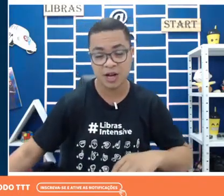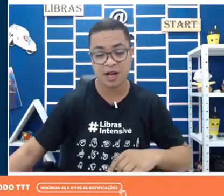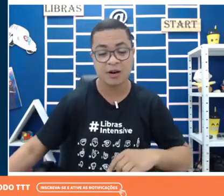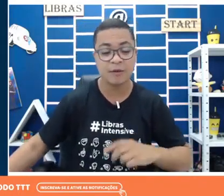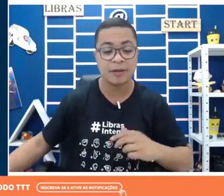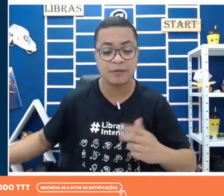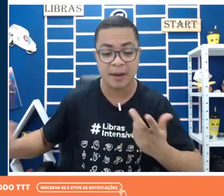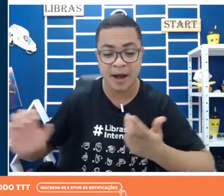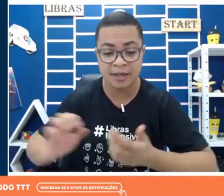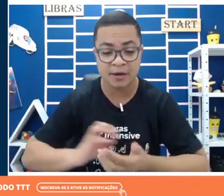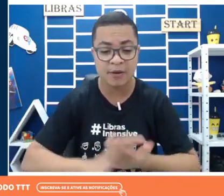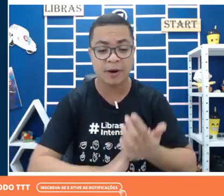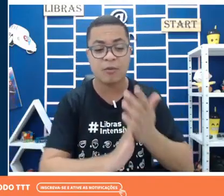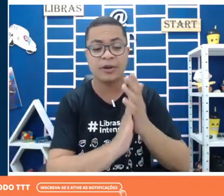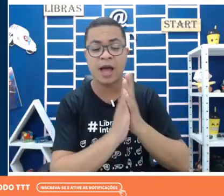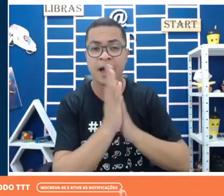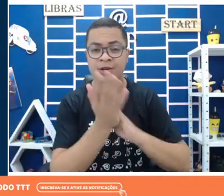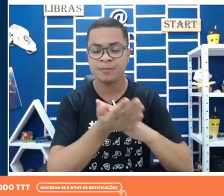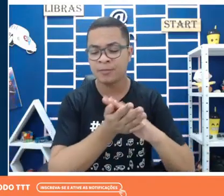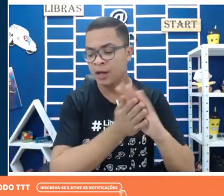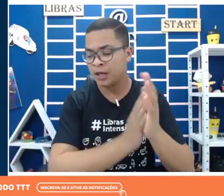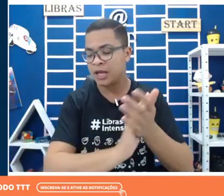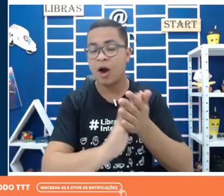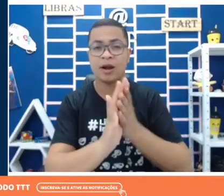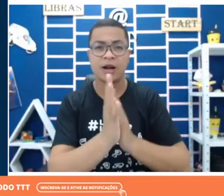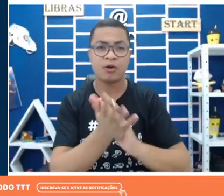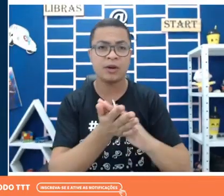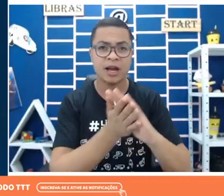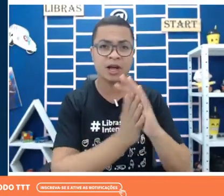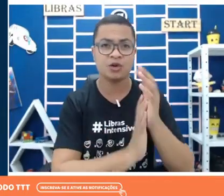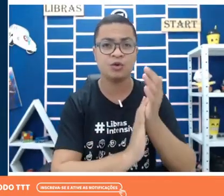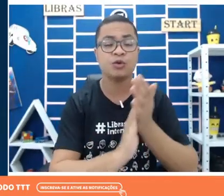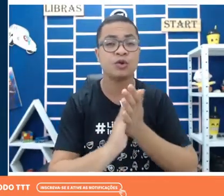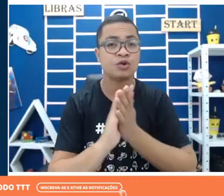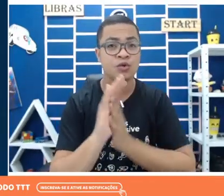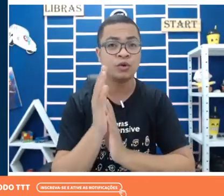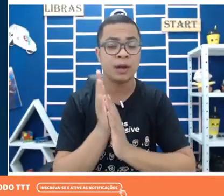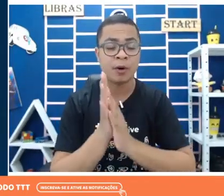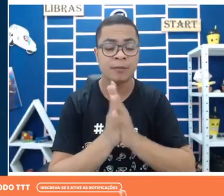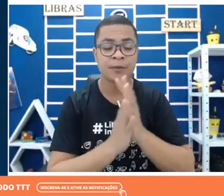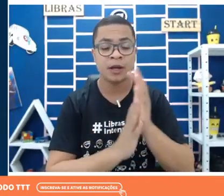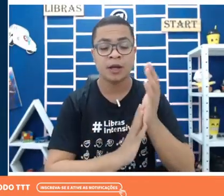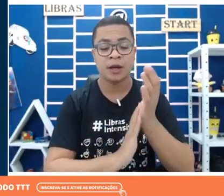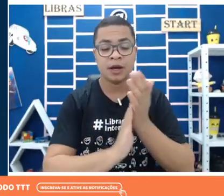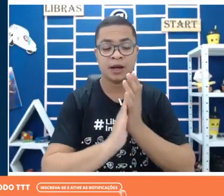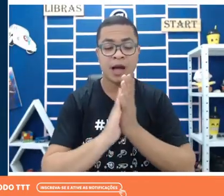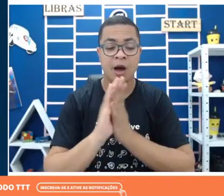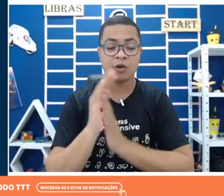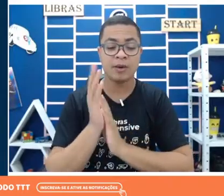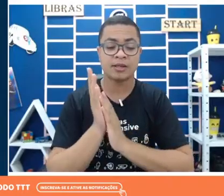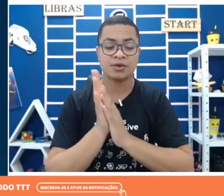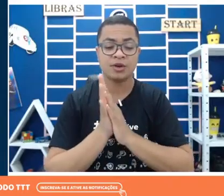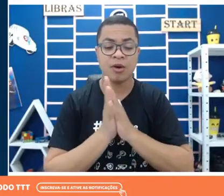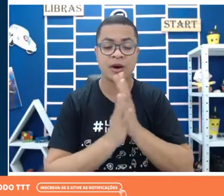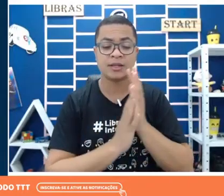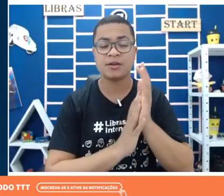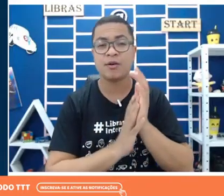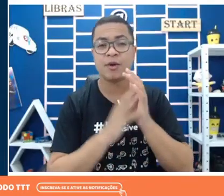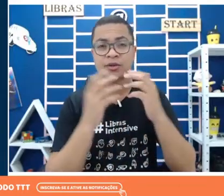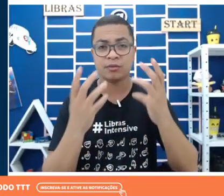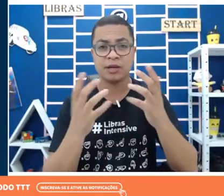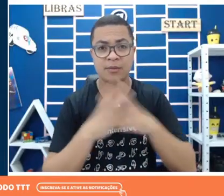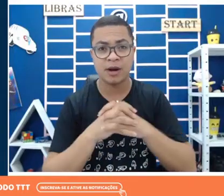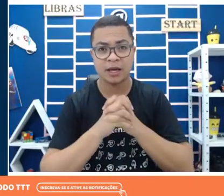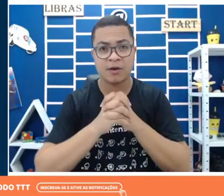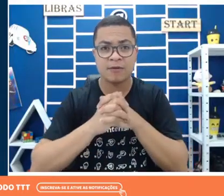aula de hoje, tá? Eu não vou poder ficar mais, que eu vou ir pra comunidade. Tem aula lá na comunidade, junto com o tutor surdo, tá bom? A aula começa às 8 horas, então